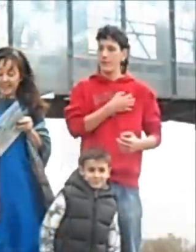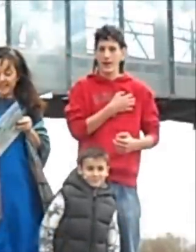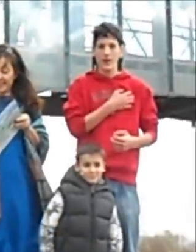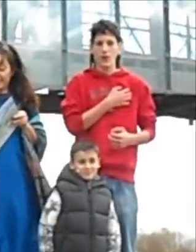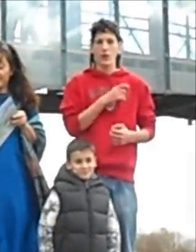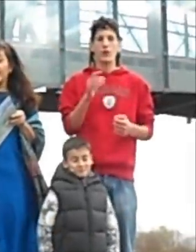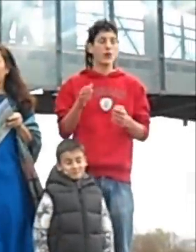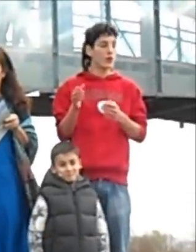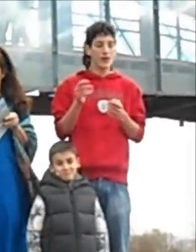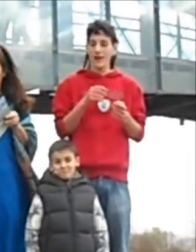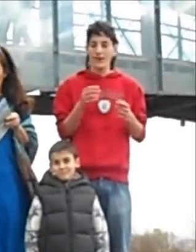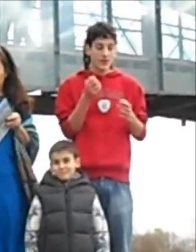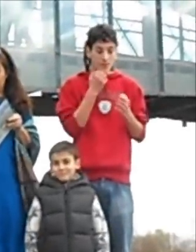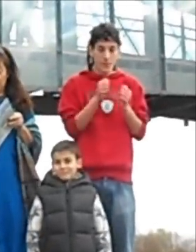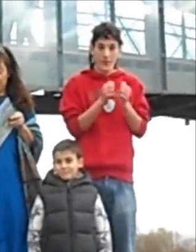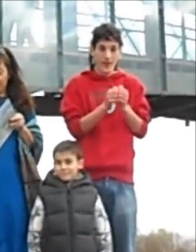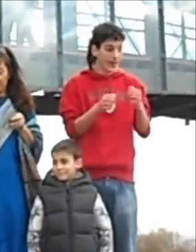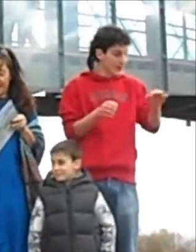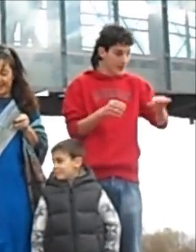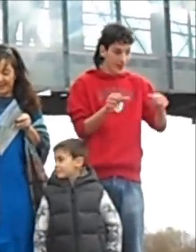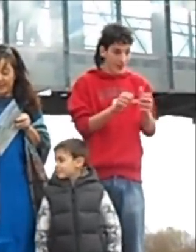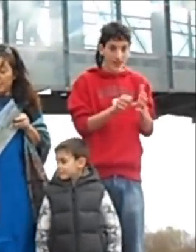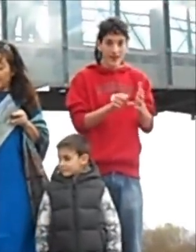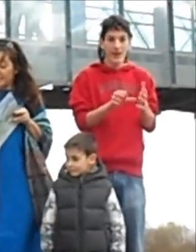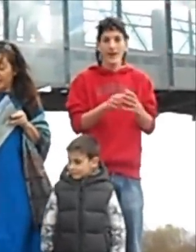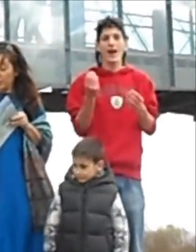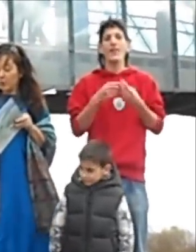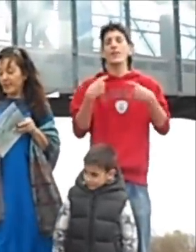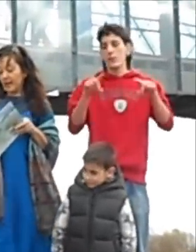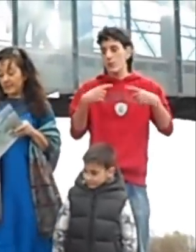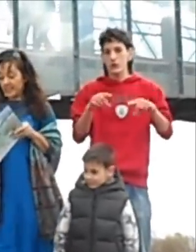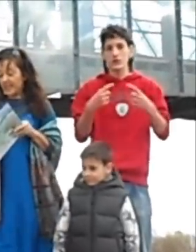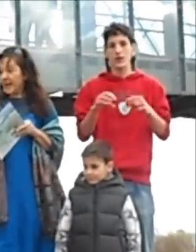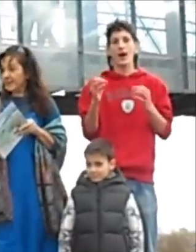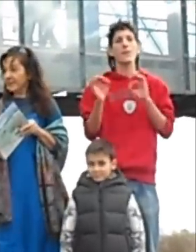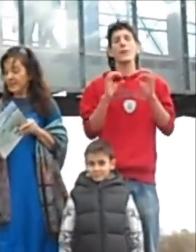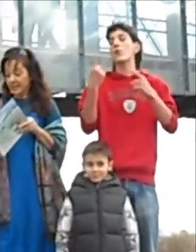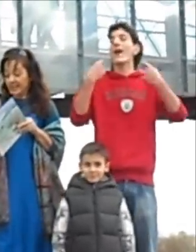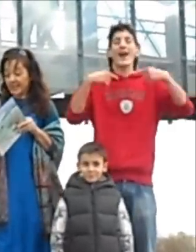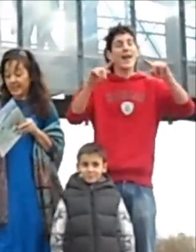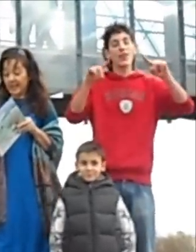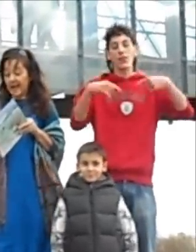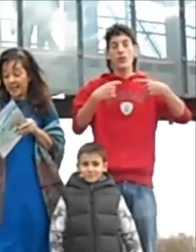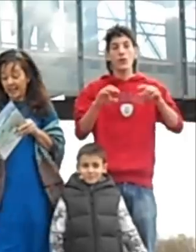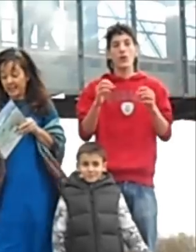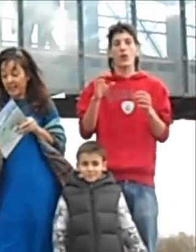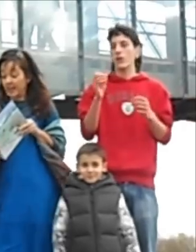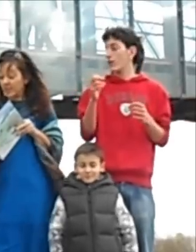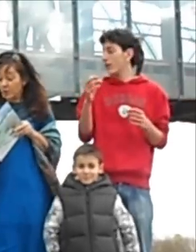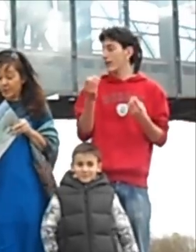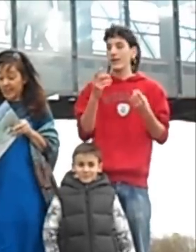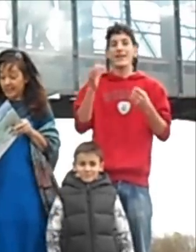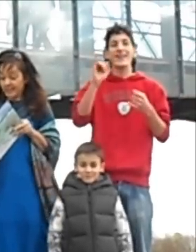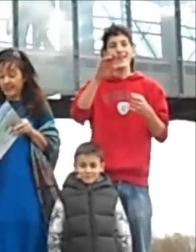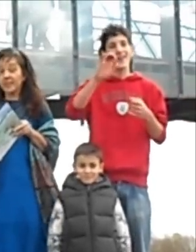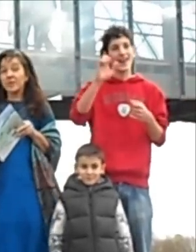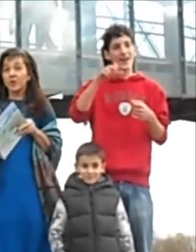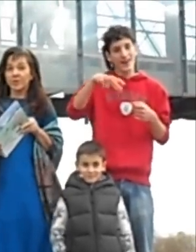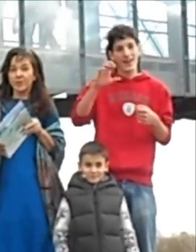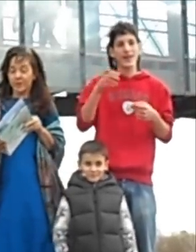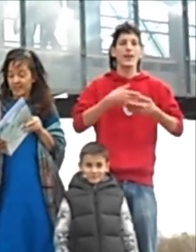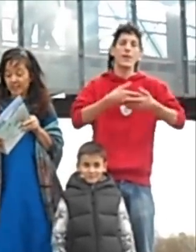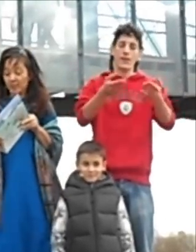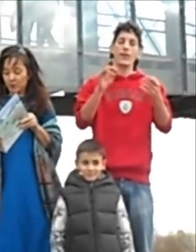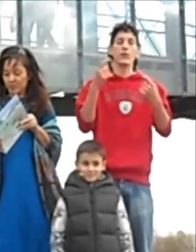Ondoko harriekin egiten du perkusioa. Prestatu duen abestiak Irene arrain hegatzgorriari